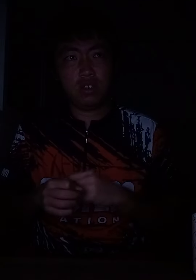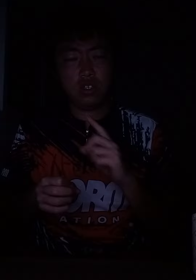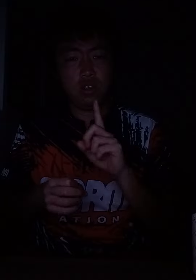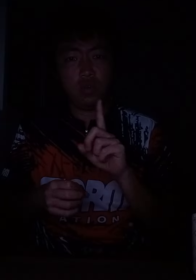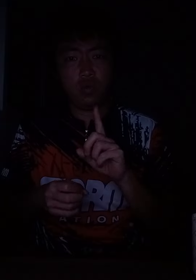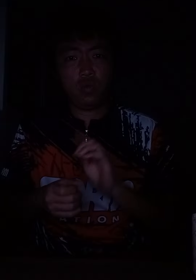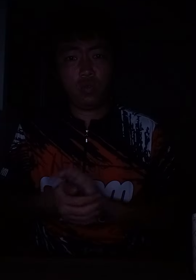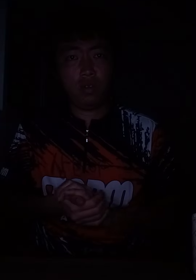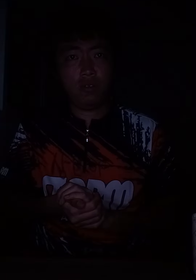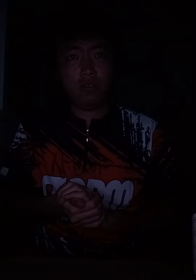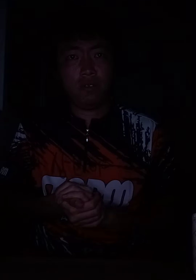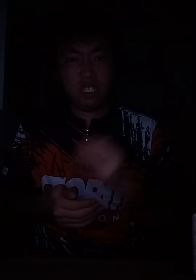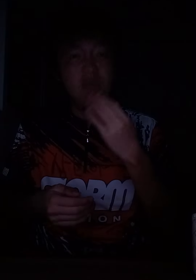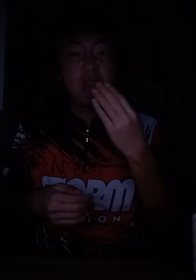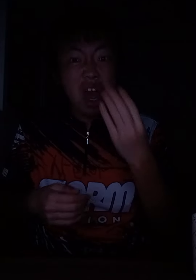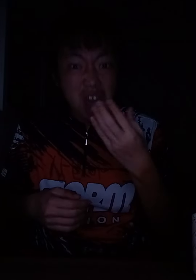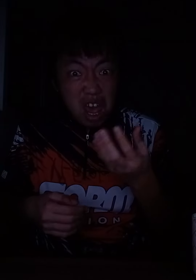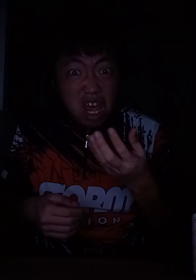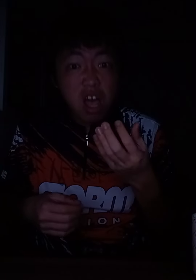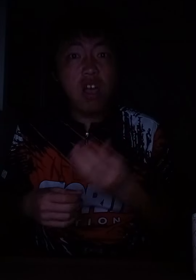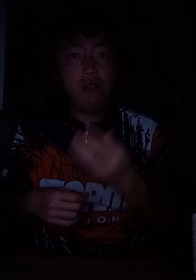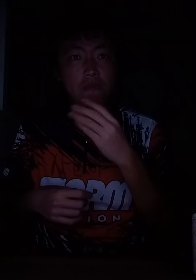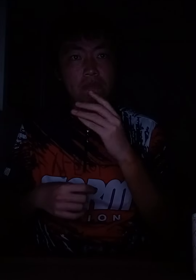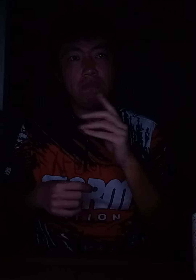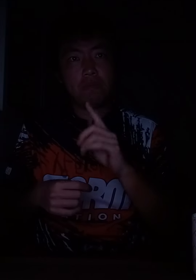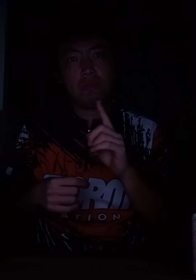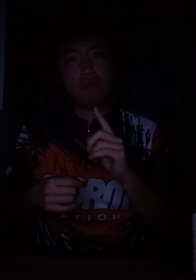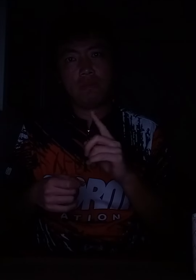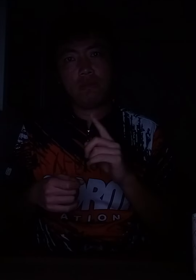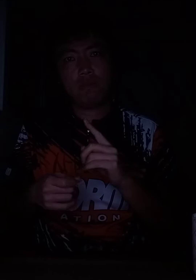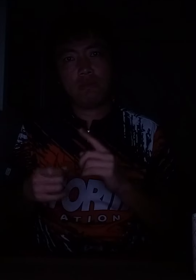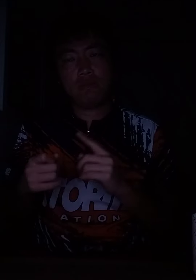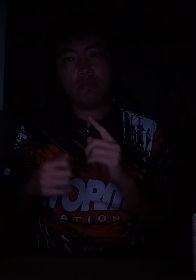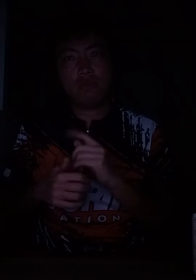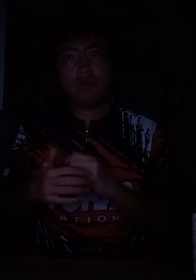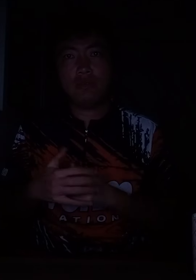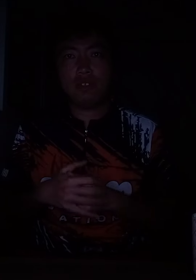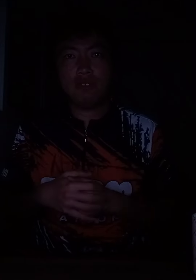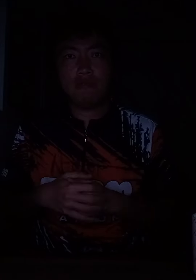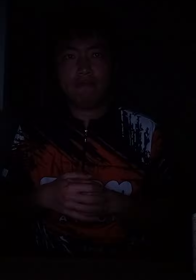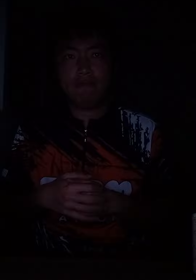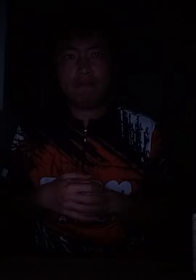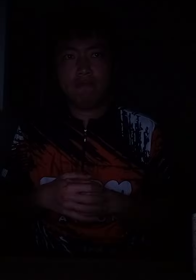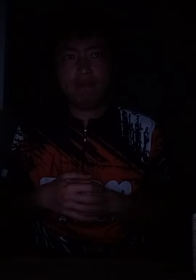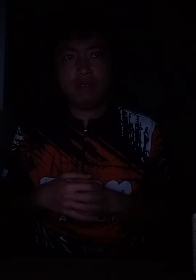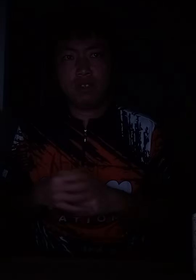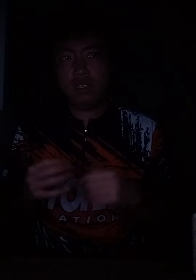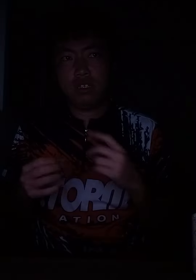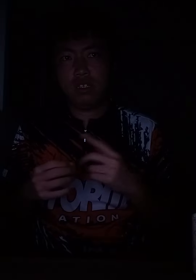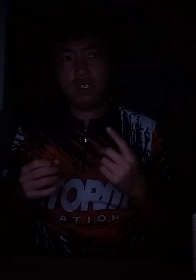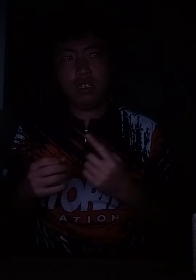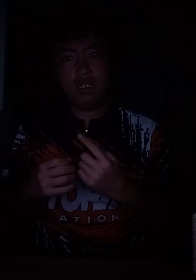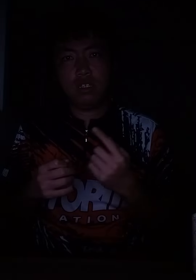그랬을까요? 침 뱉지 말라라는 미화원의 말에 화가 나서 그렇습니다. 게다가 이 남성은 당시 소주를